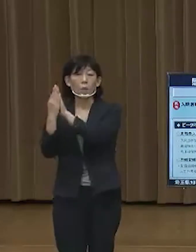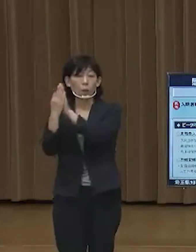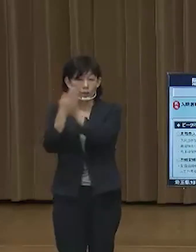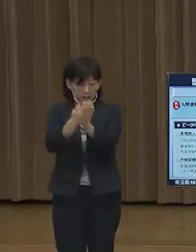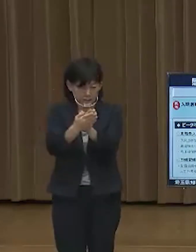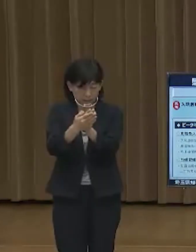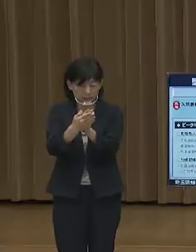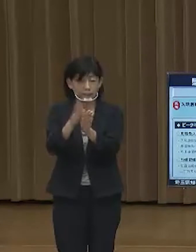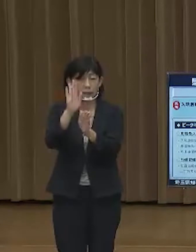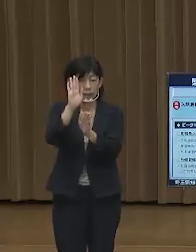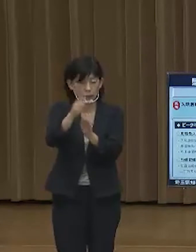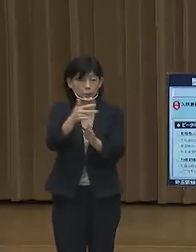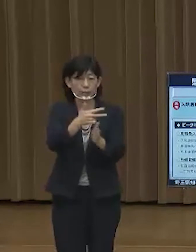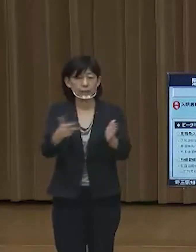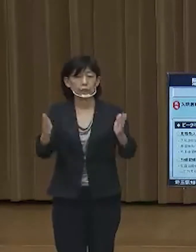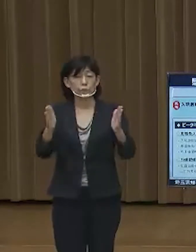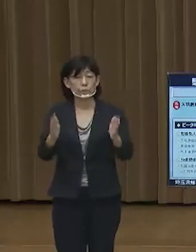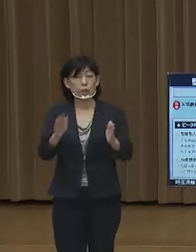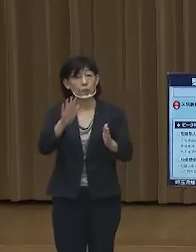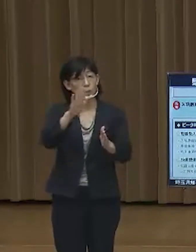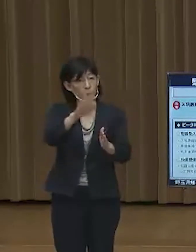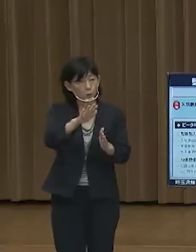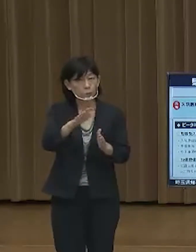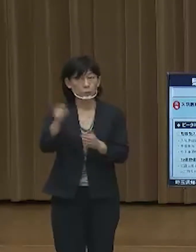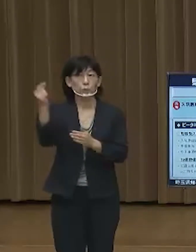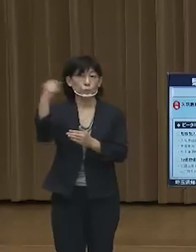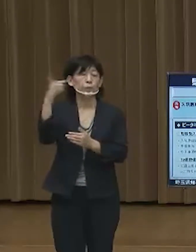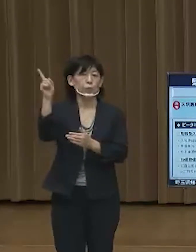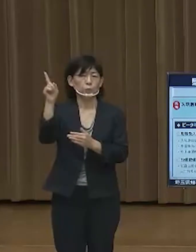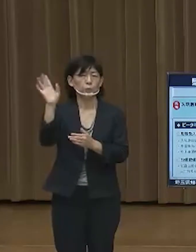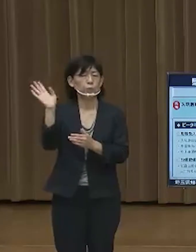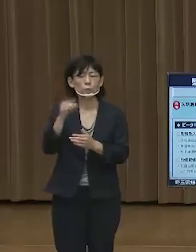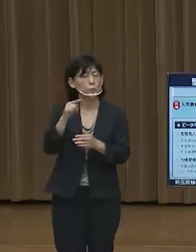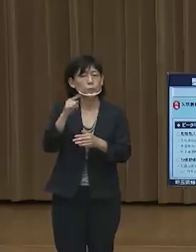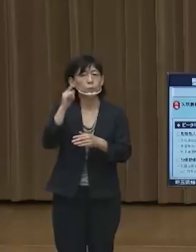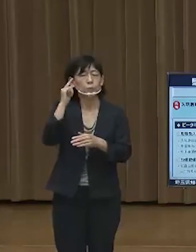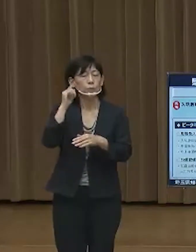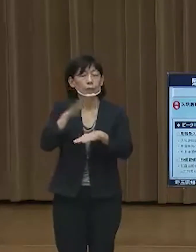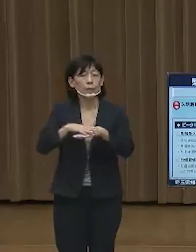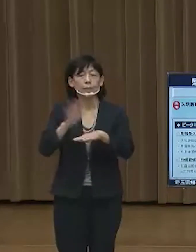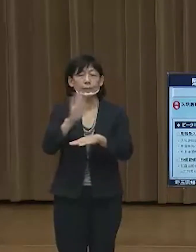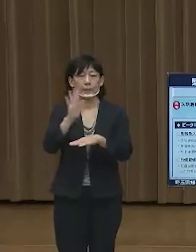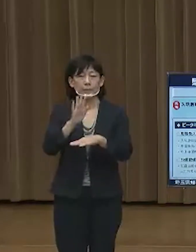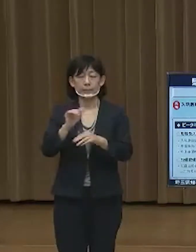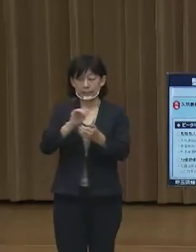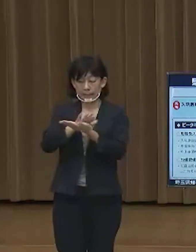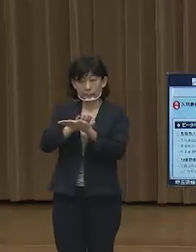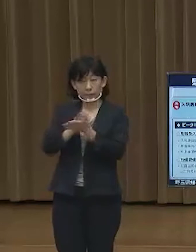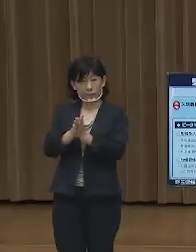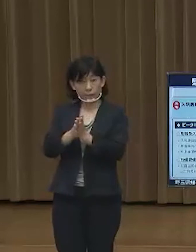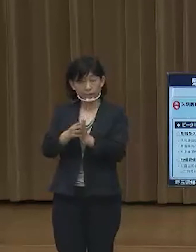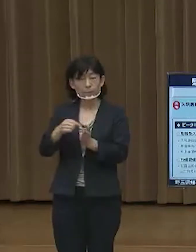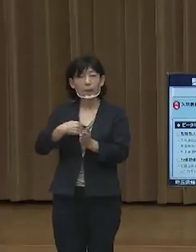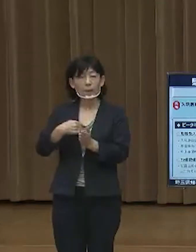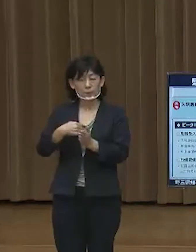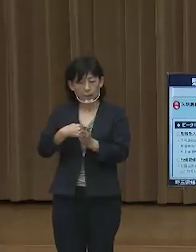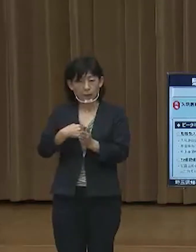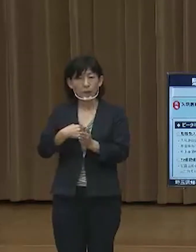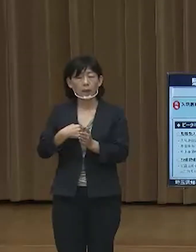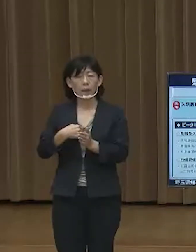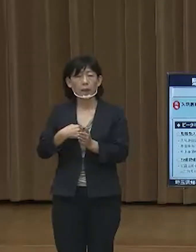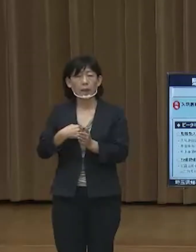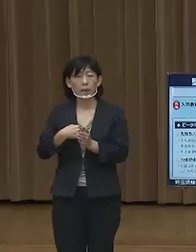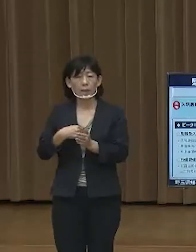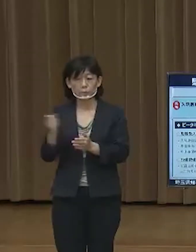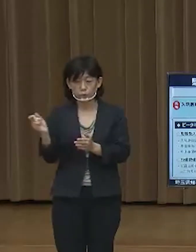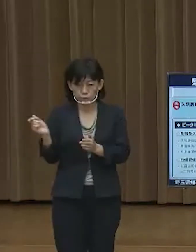後というような意味での確保はされていますが、我々がこれまで埼玉県の場合には確保というのは即応病床のことを言ってきました。つまりす